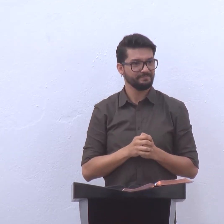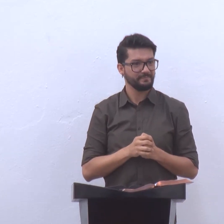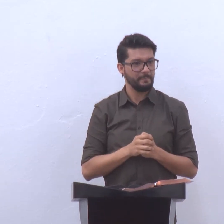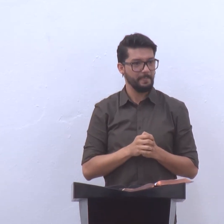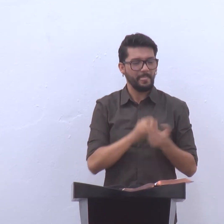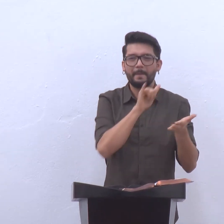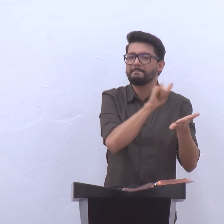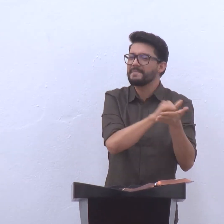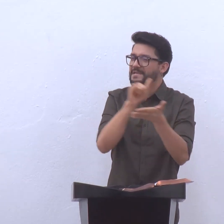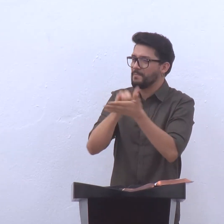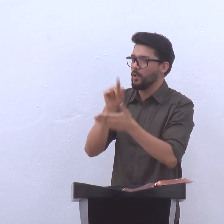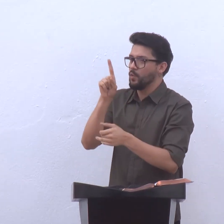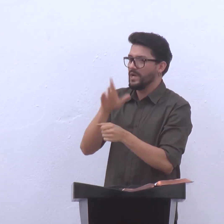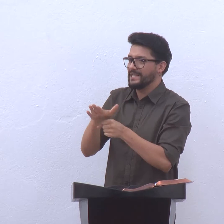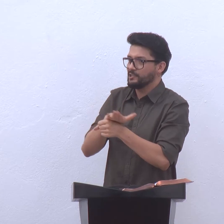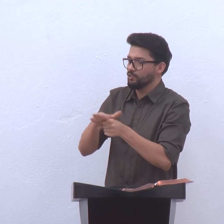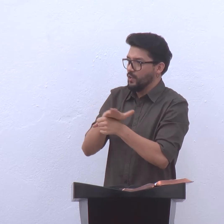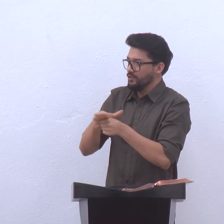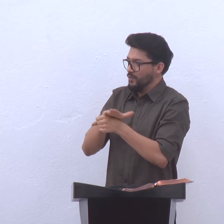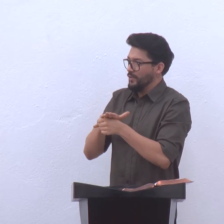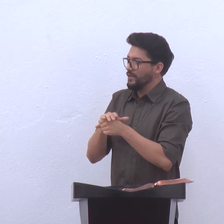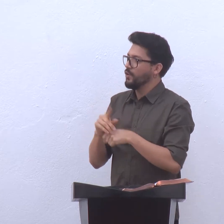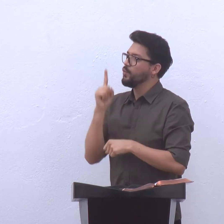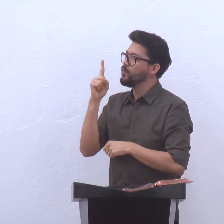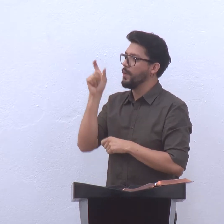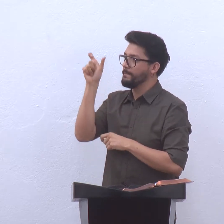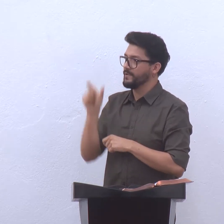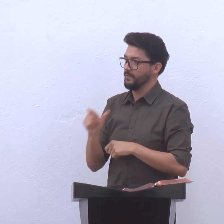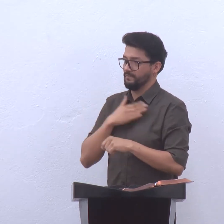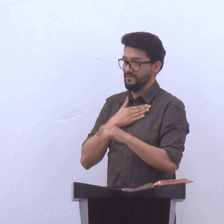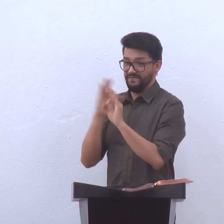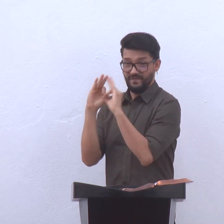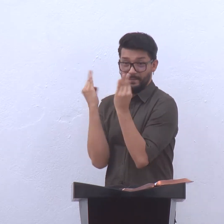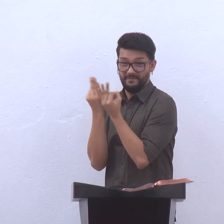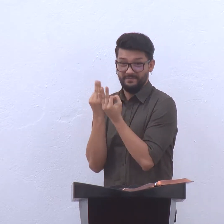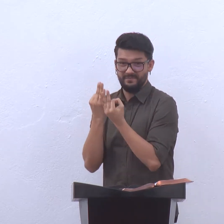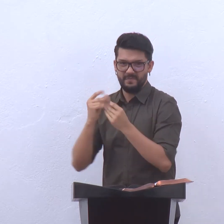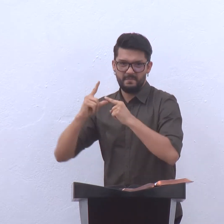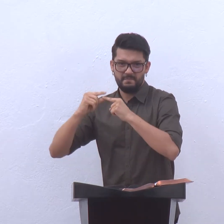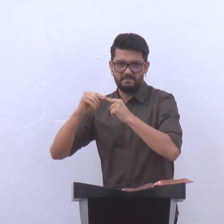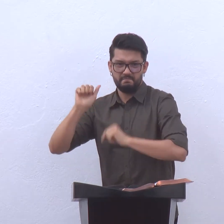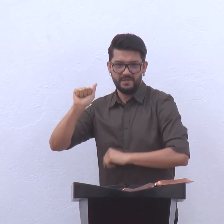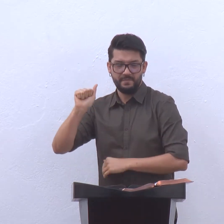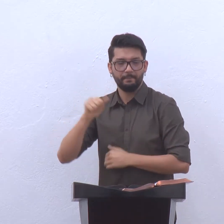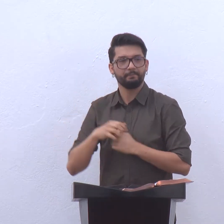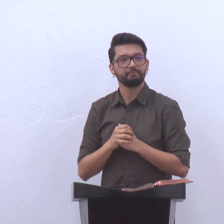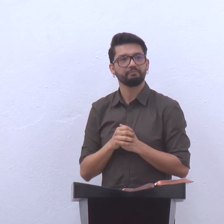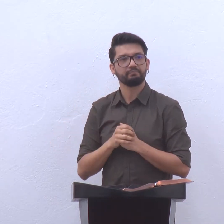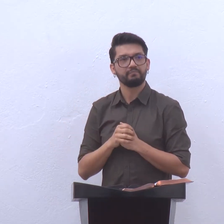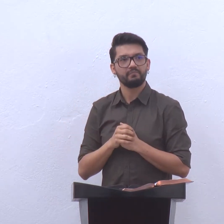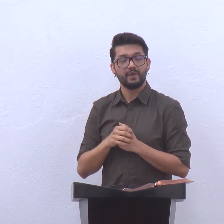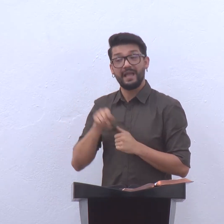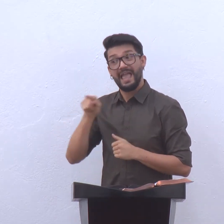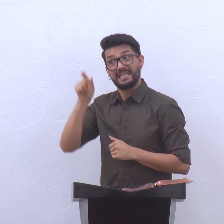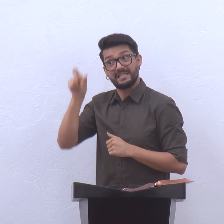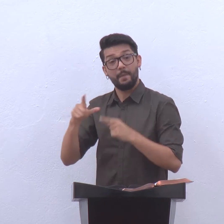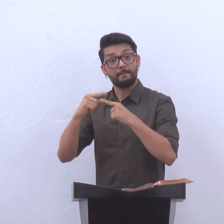le insta eso al pueblo de Israel. Quiero contarle una situación de una persona muy allegada a nosotros, un